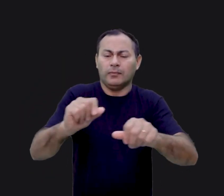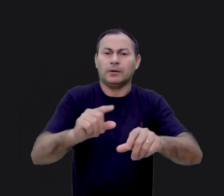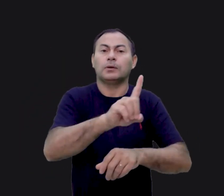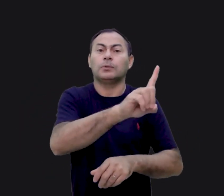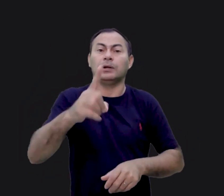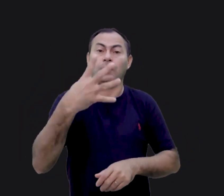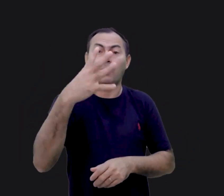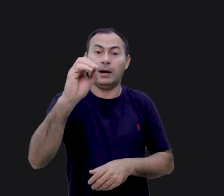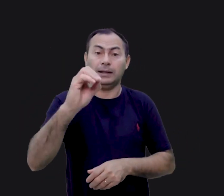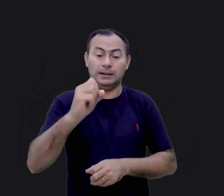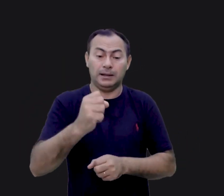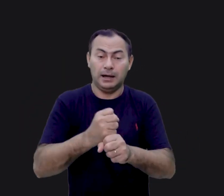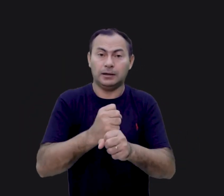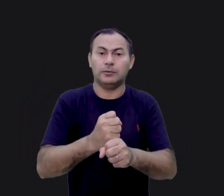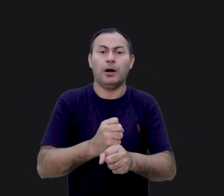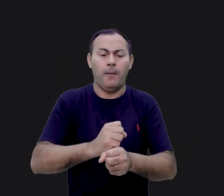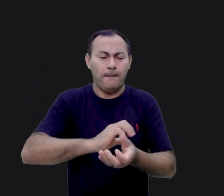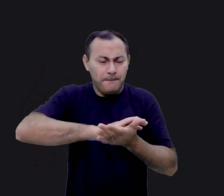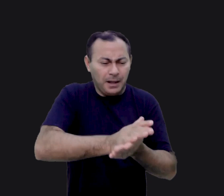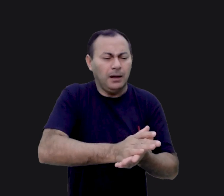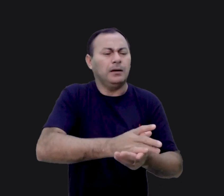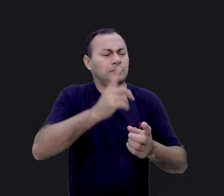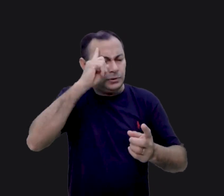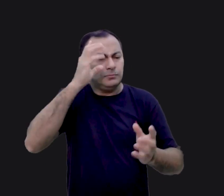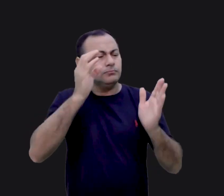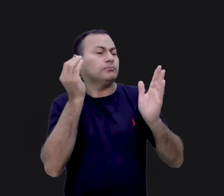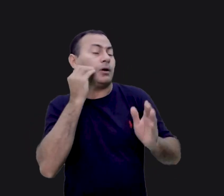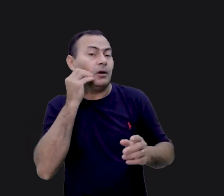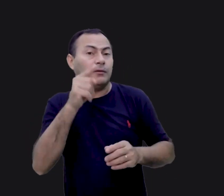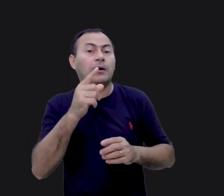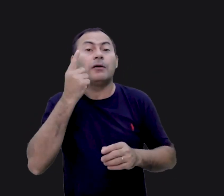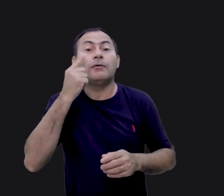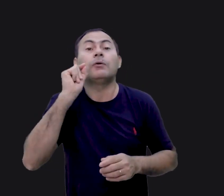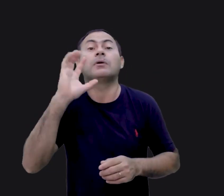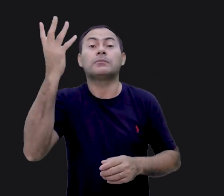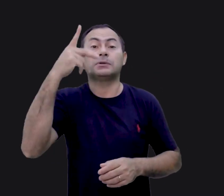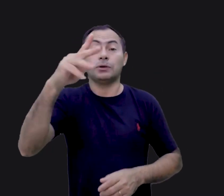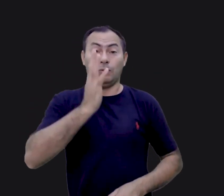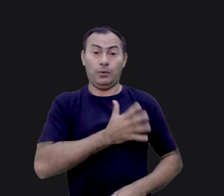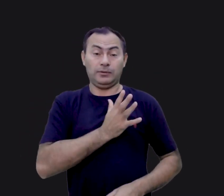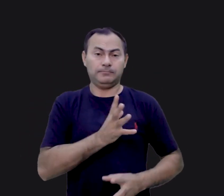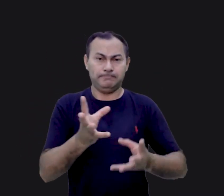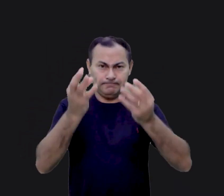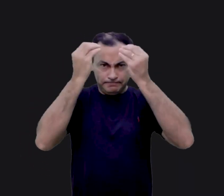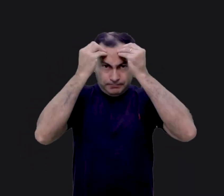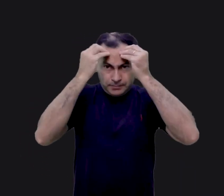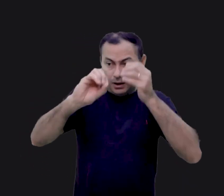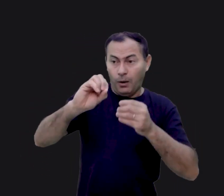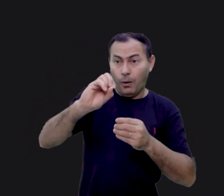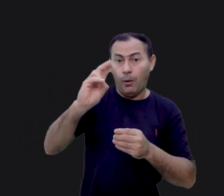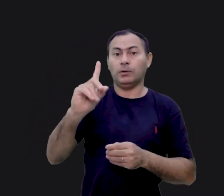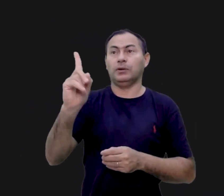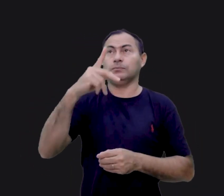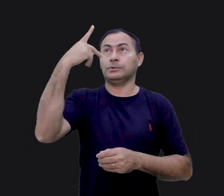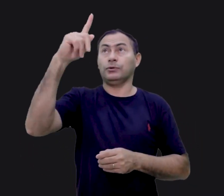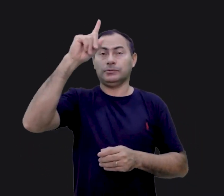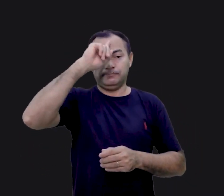anos para te humilhar e te provar para saber o que estava acontecendo no teu coração se guardarias ou não seus mandamentos